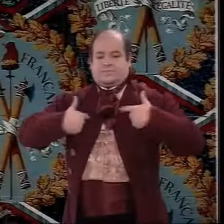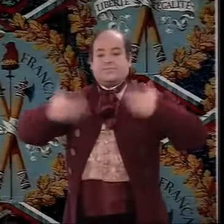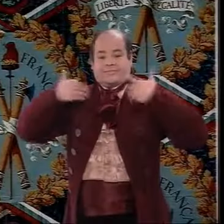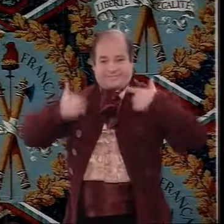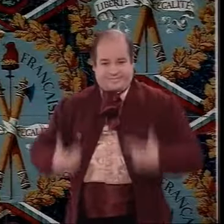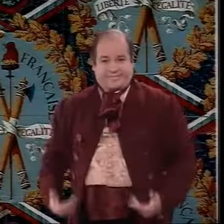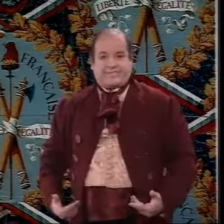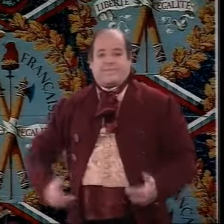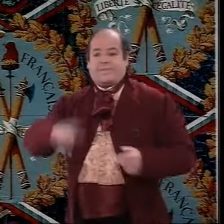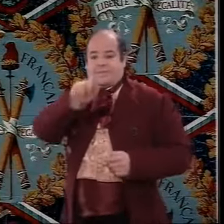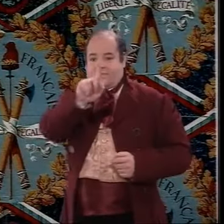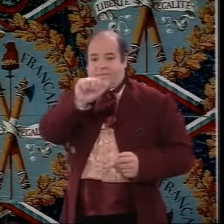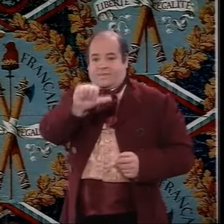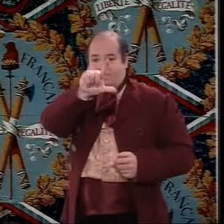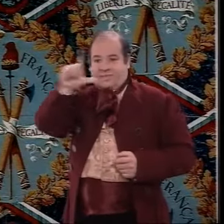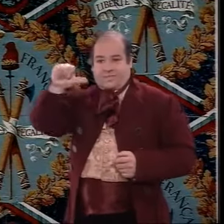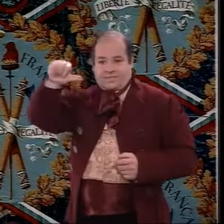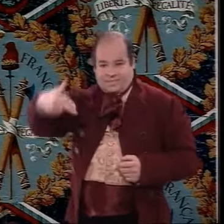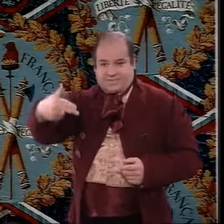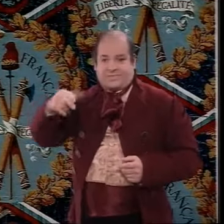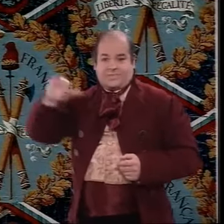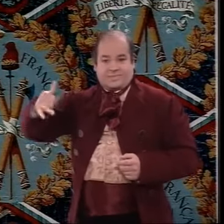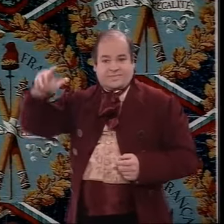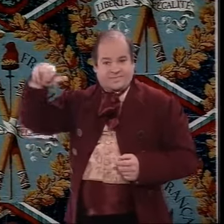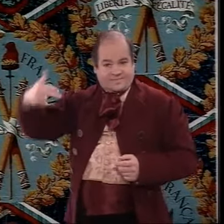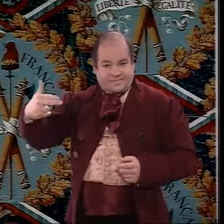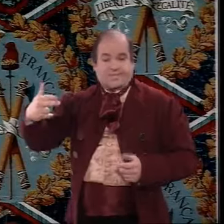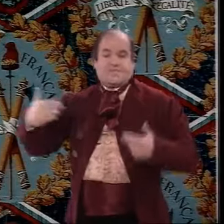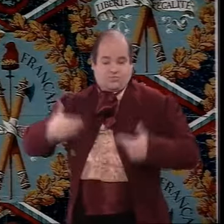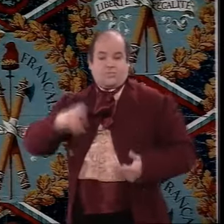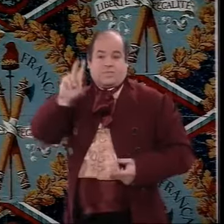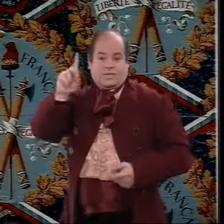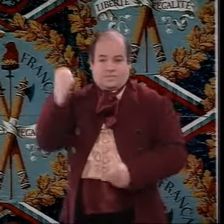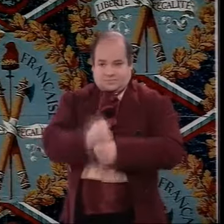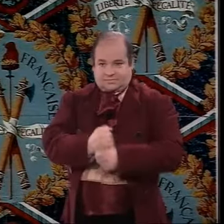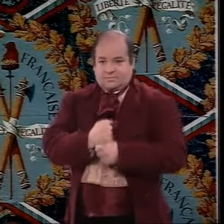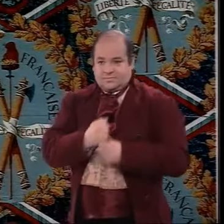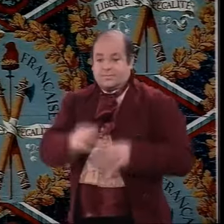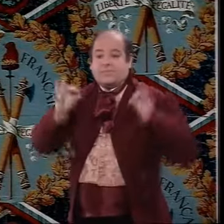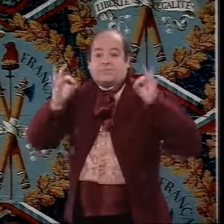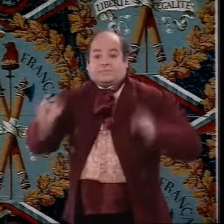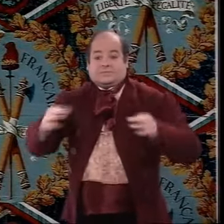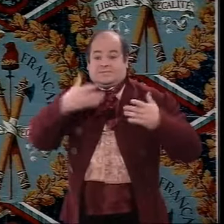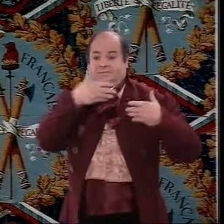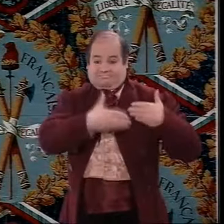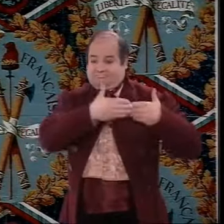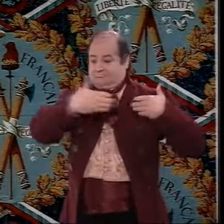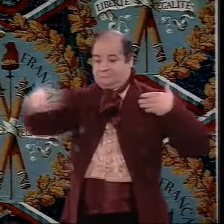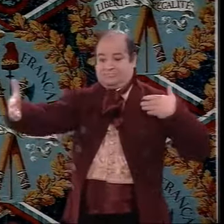Bonjour, je m'appelle Jean Galland, j'ai 30 ans. C'est mon histoire que je vais vous raconter. Mais mon histoire se confond avec celle de la France.